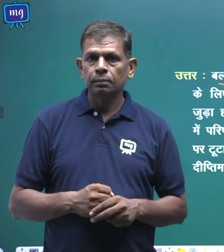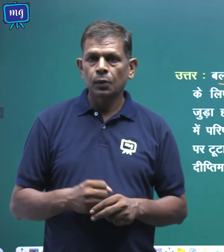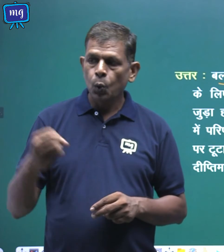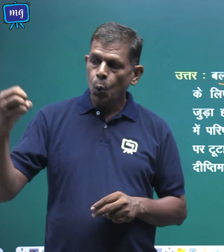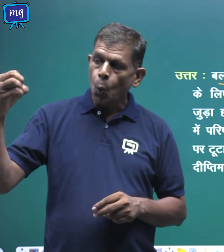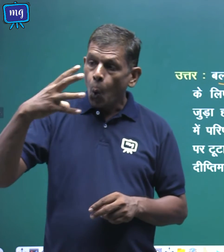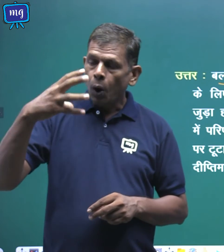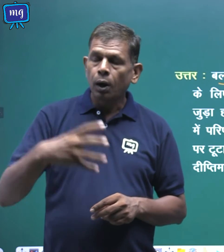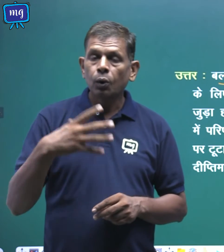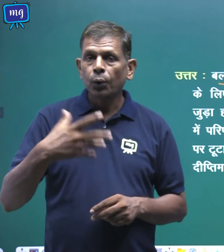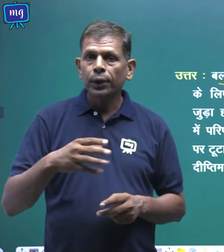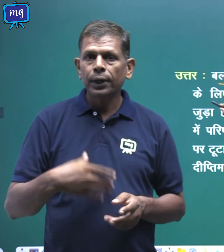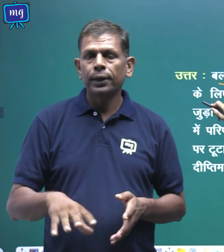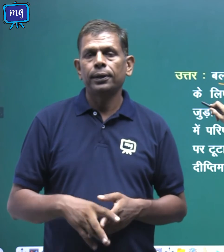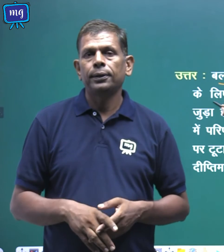दीप्तमान होने के लिए